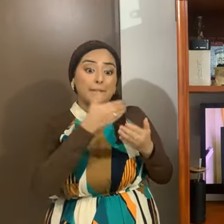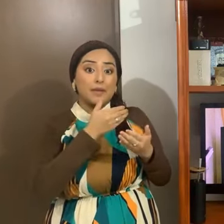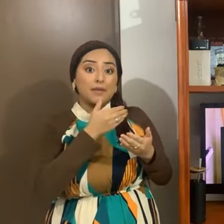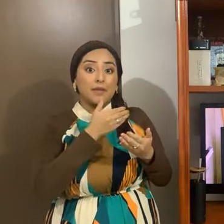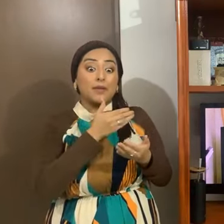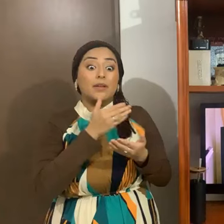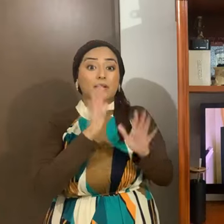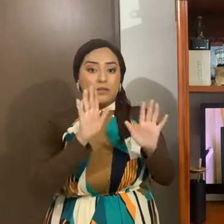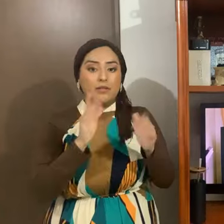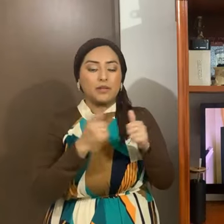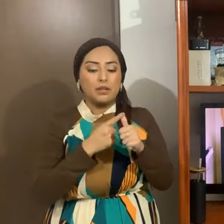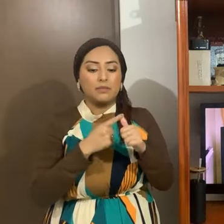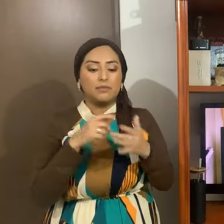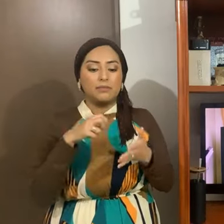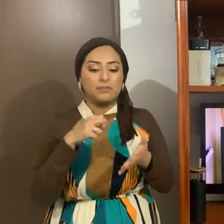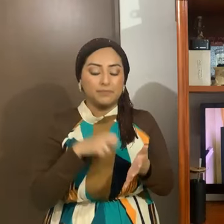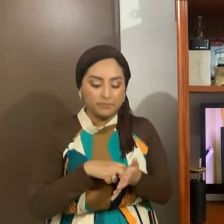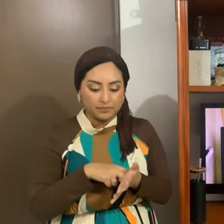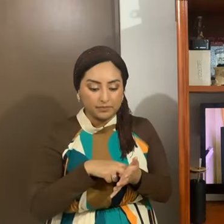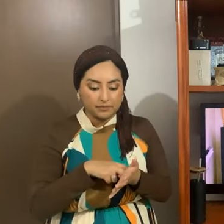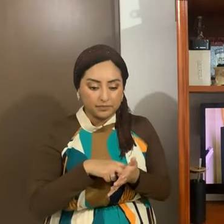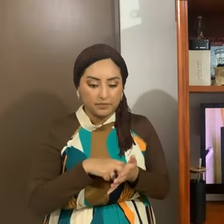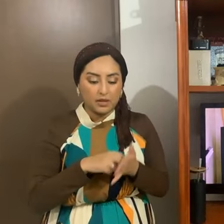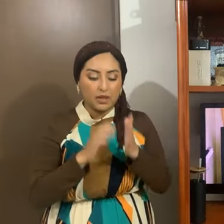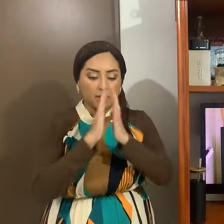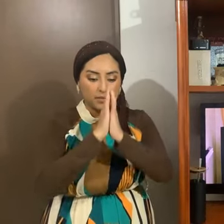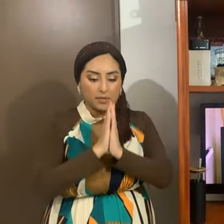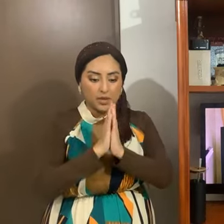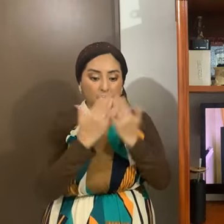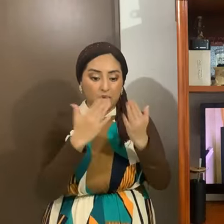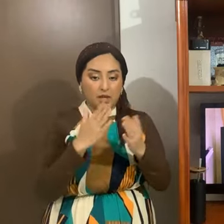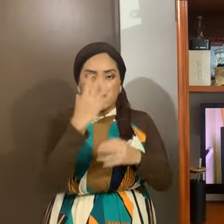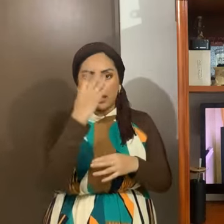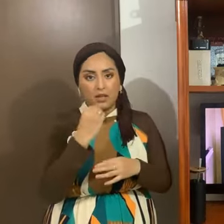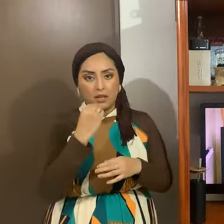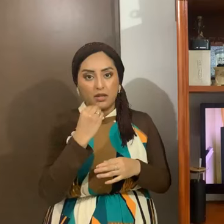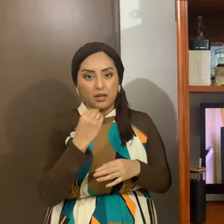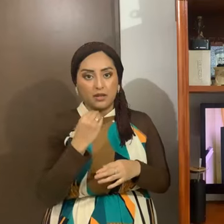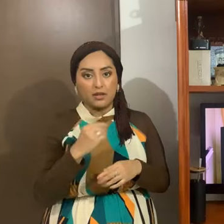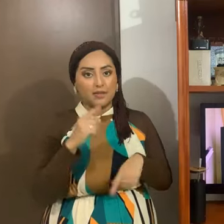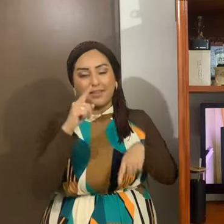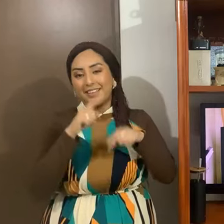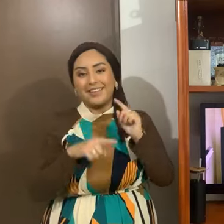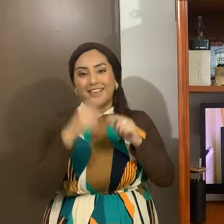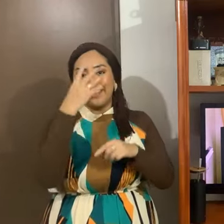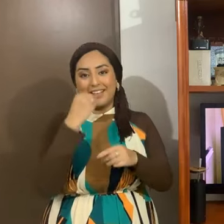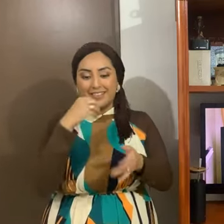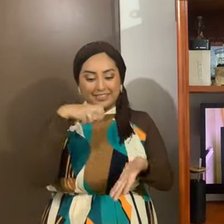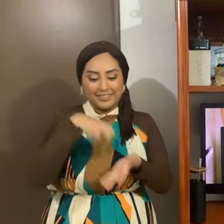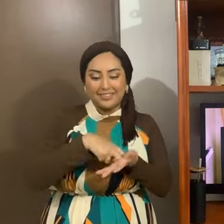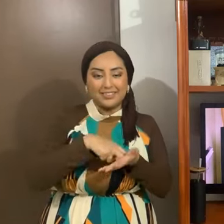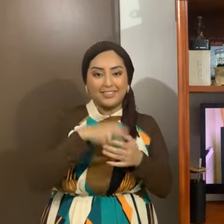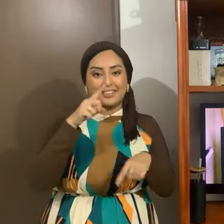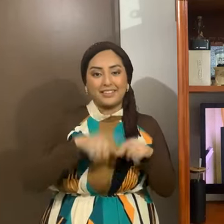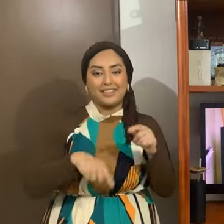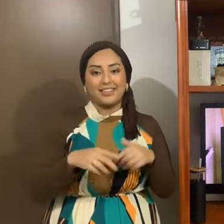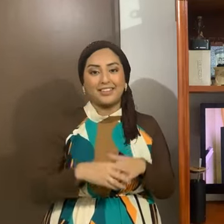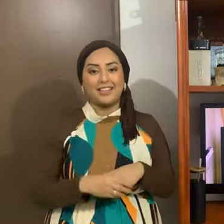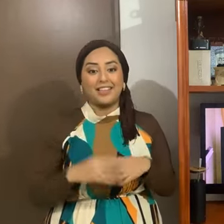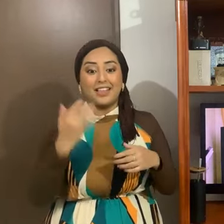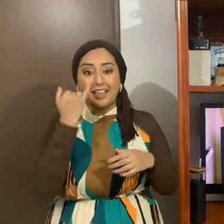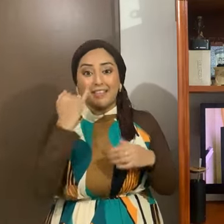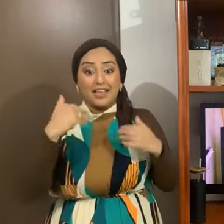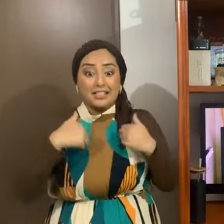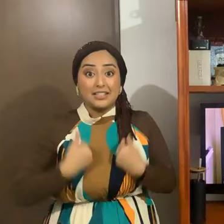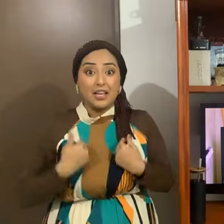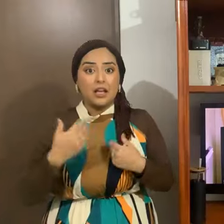a la cama, mejor postrarse de rodillas y hacer una oración. No te puedes dormir de rodillas, ¿verdad? No se puede. Si ya estás muy cansado,